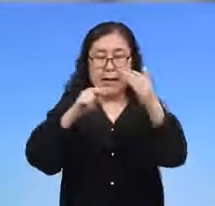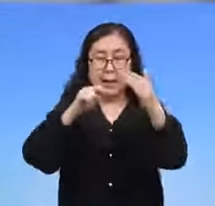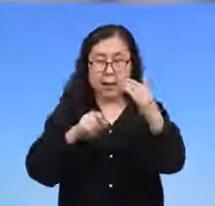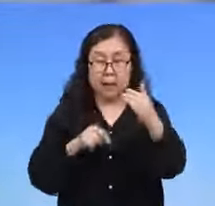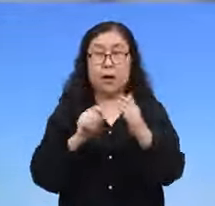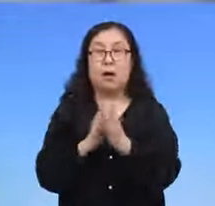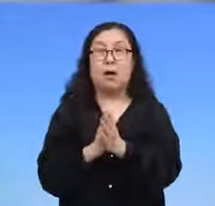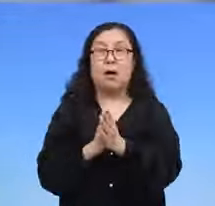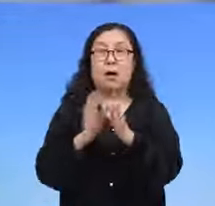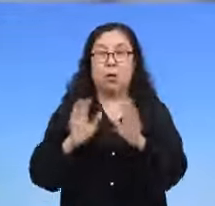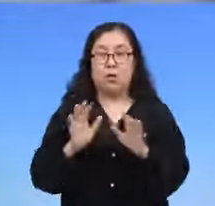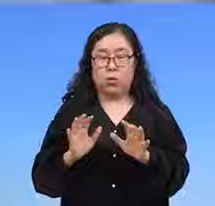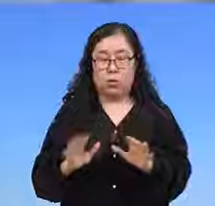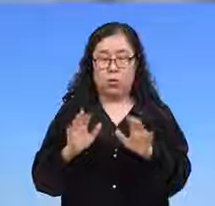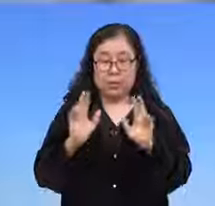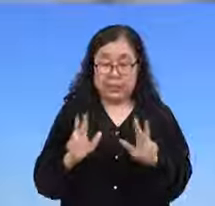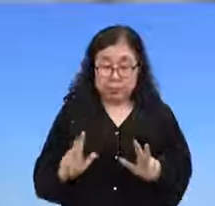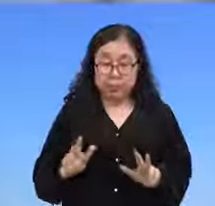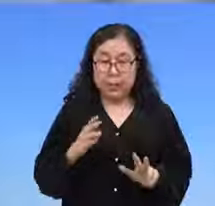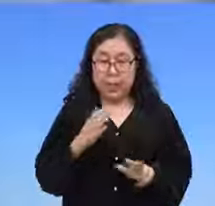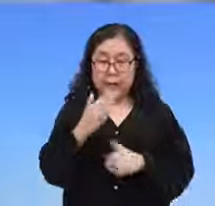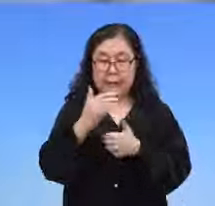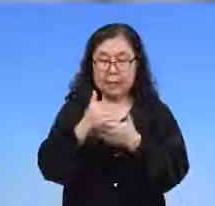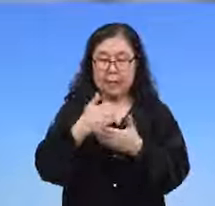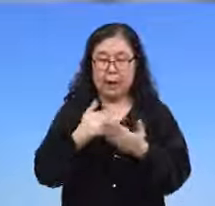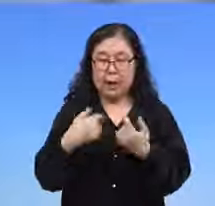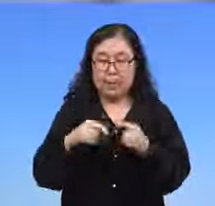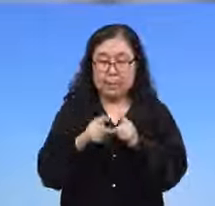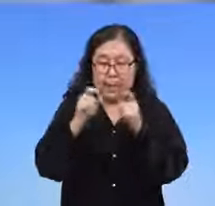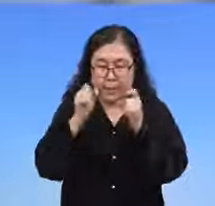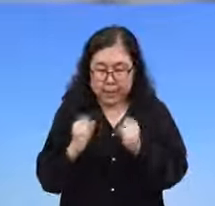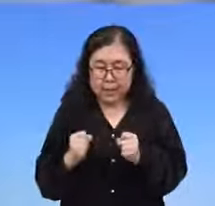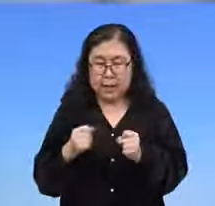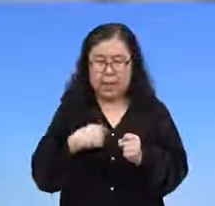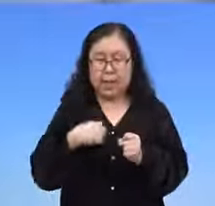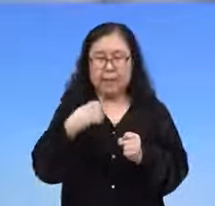오늘도 하나님이 나와 함께 일하신다는 걸 맛볼 수 있기 때문입니다.